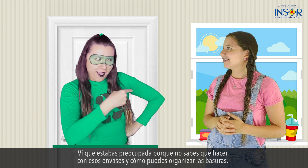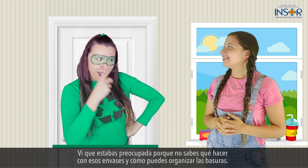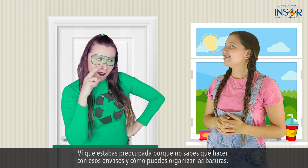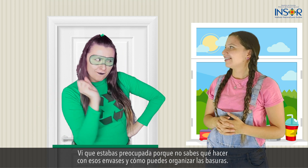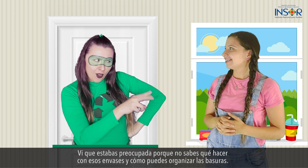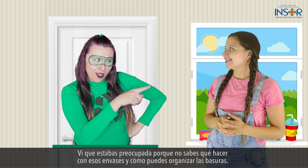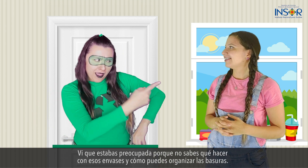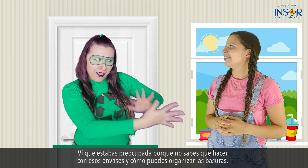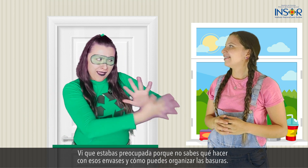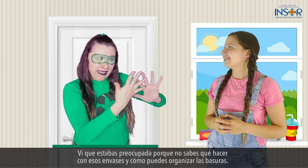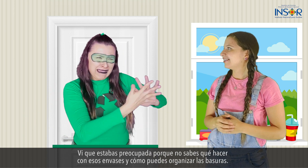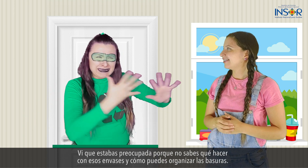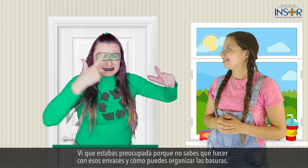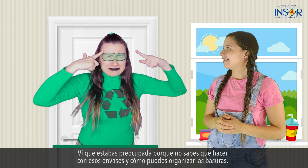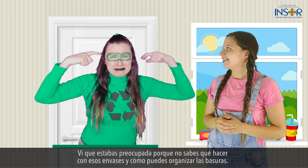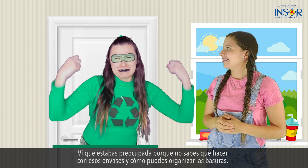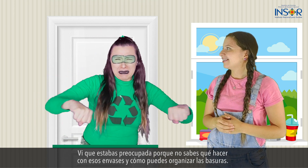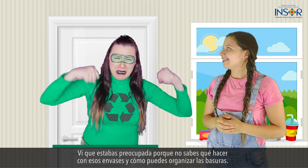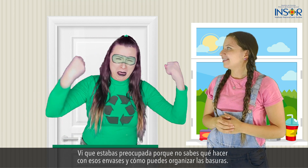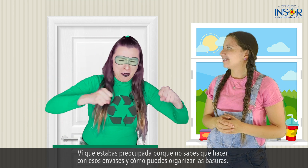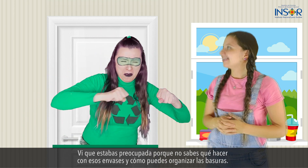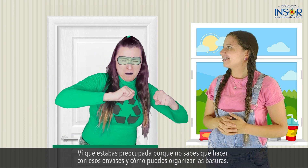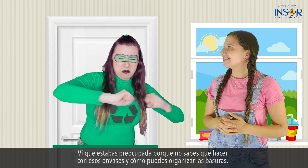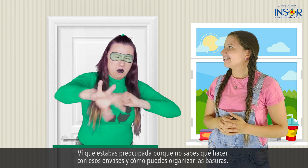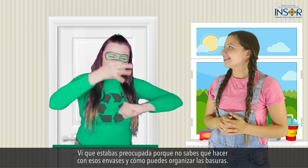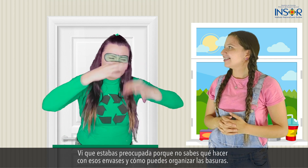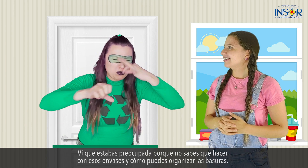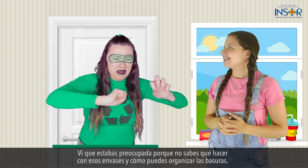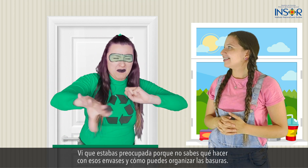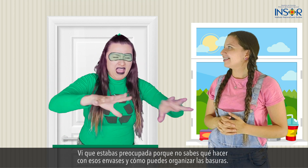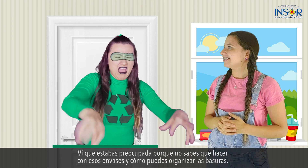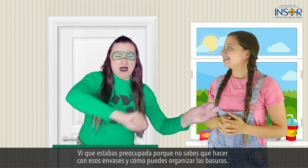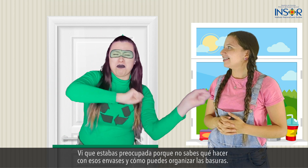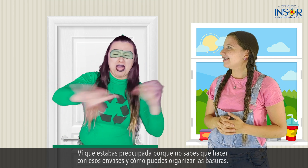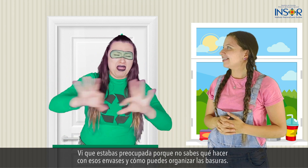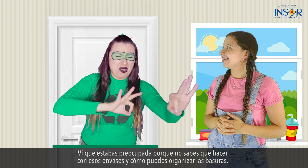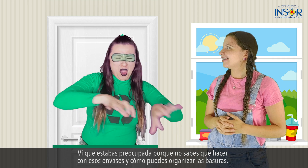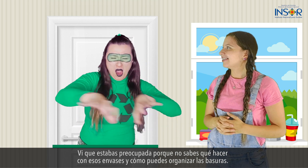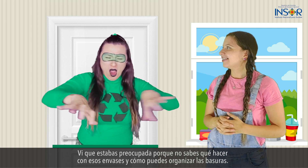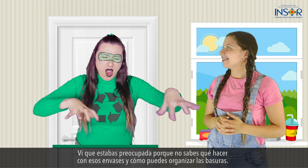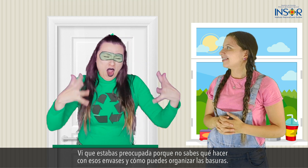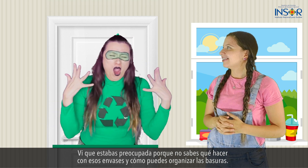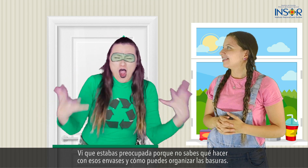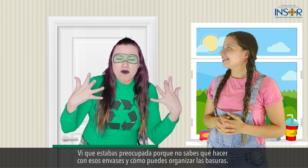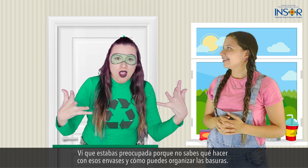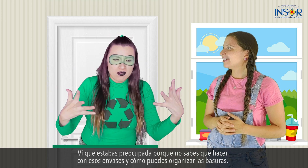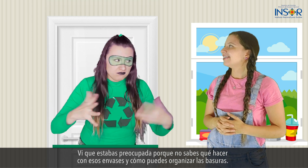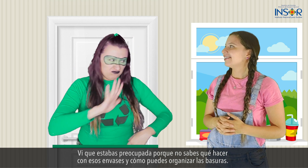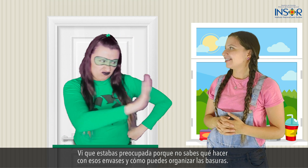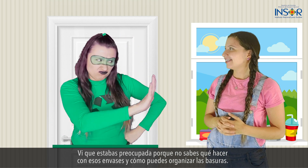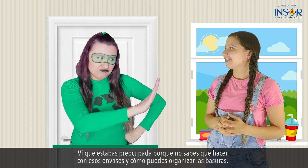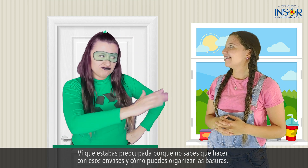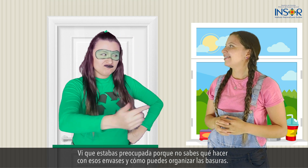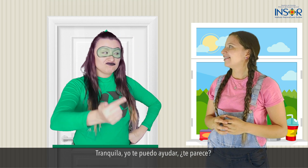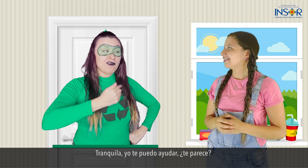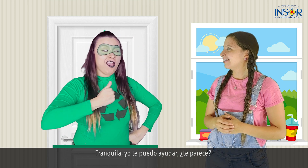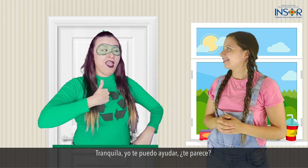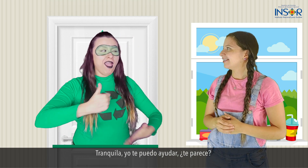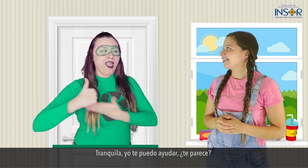Vi que estabas preocupada, porque no sabes qué hacer con esos envases y cómo puedes organizar las basuras. Tranquila,